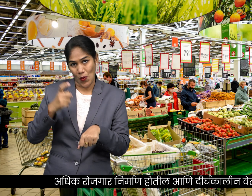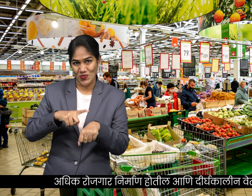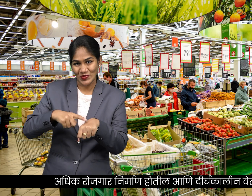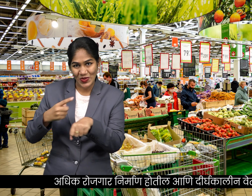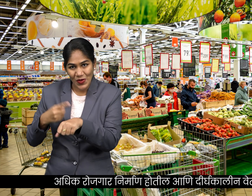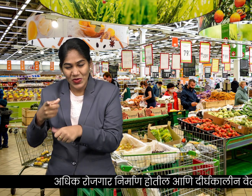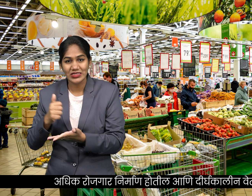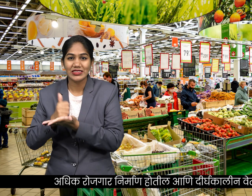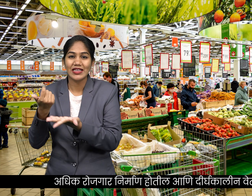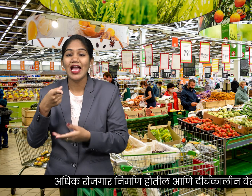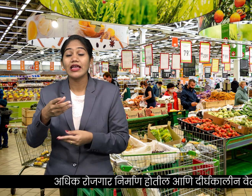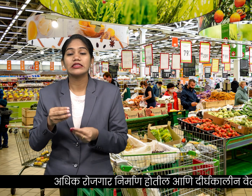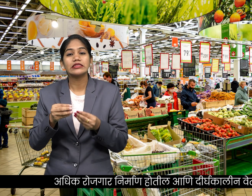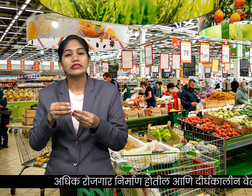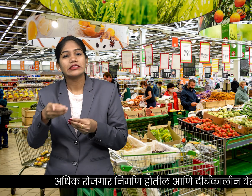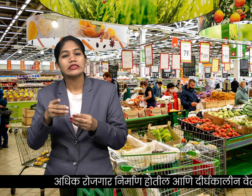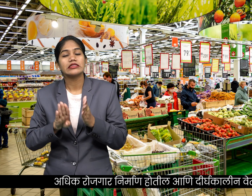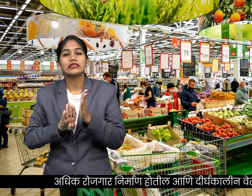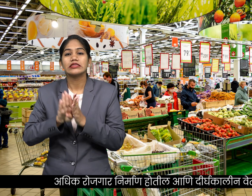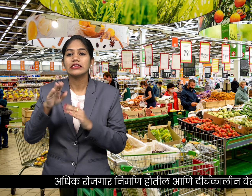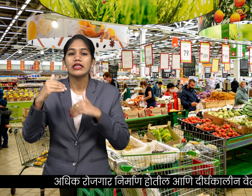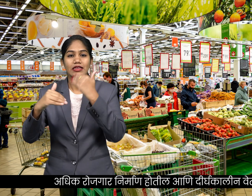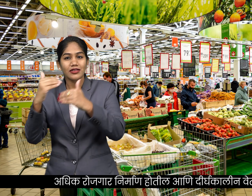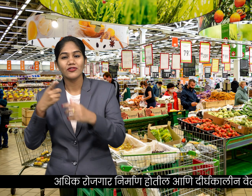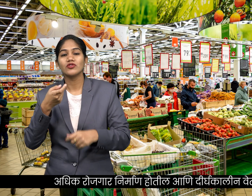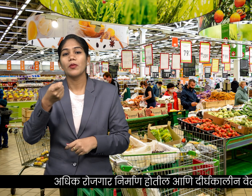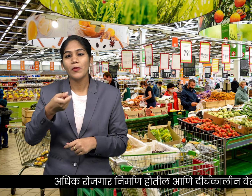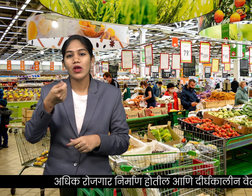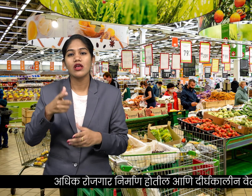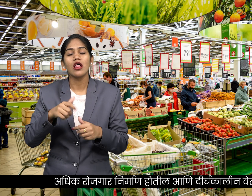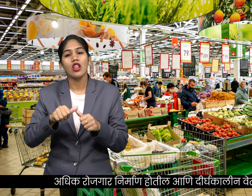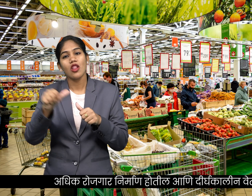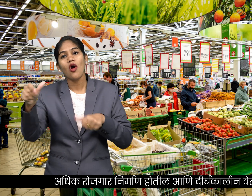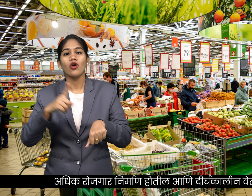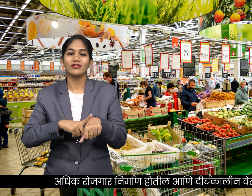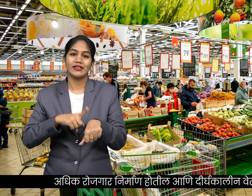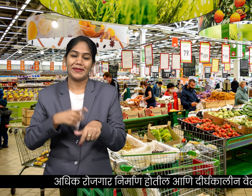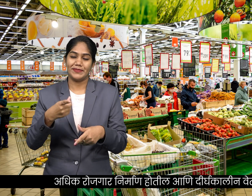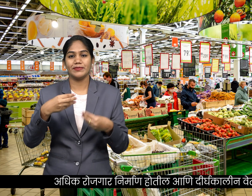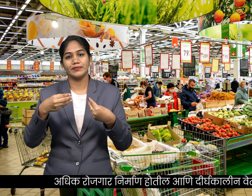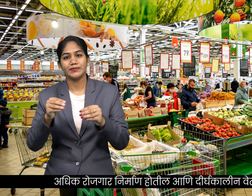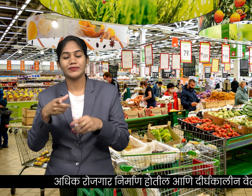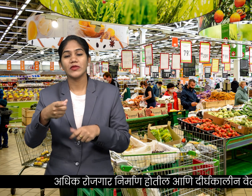अधिक रोजगार निर्माण होतील आणि दीर्घकालीन वेतन वाढेल.